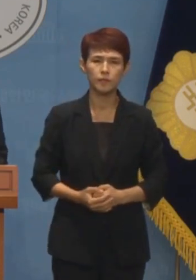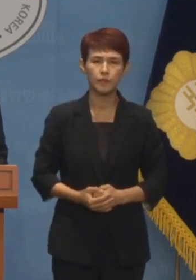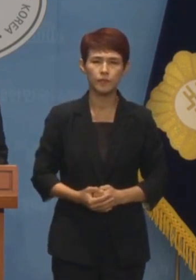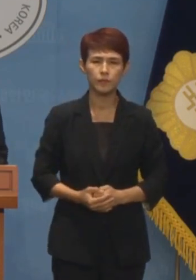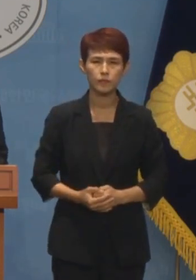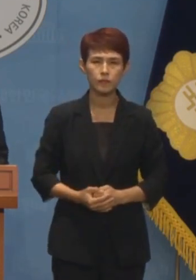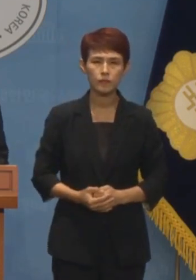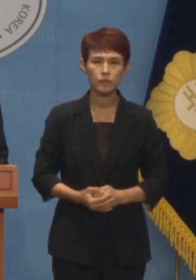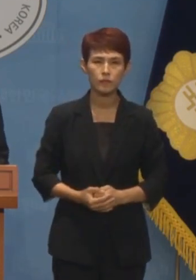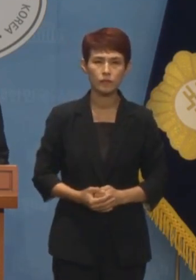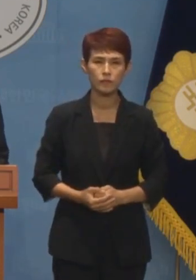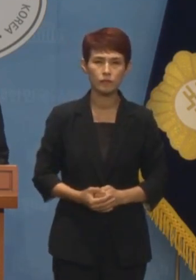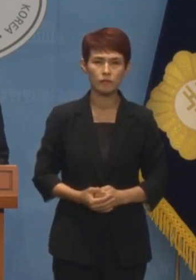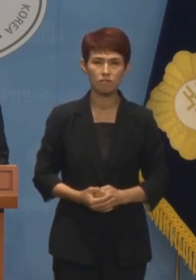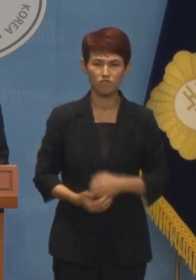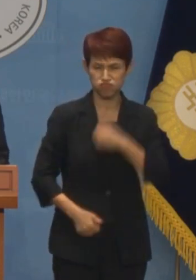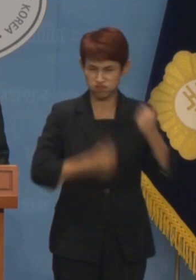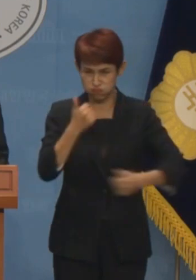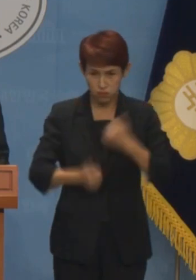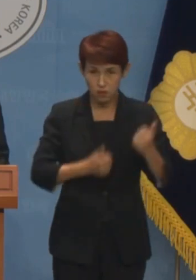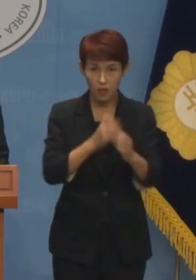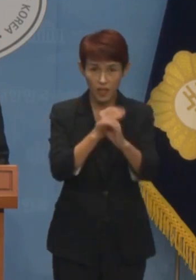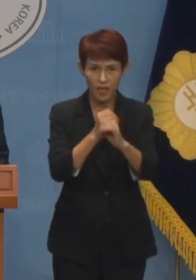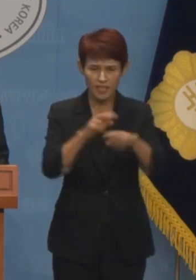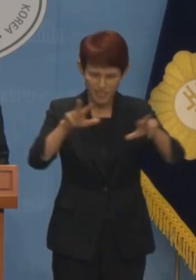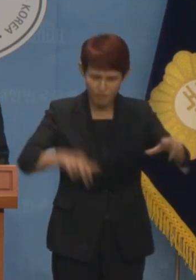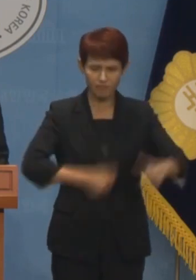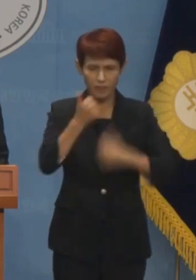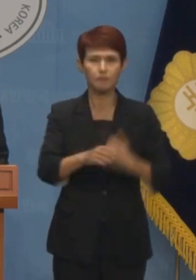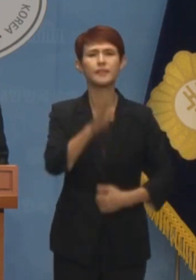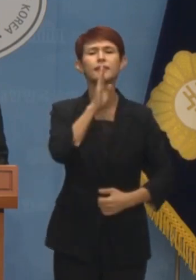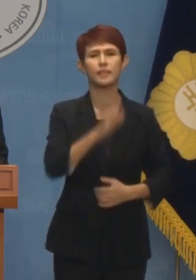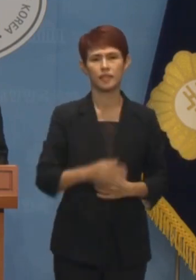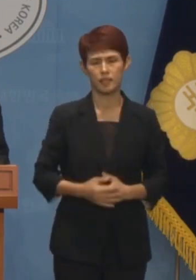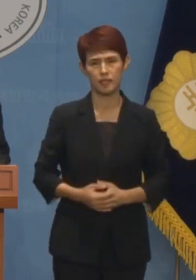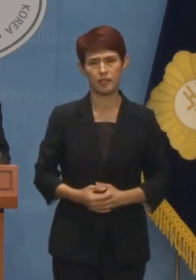것입니까 경로는 이럴 때하는